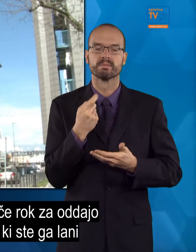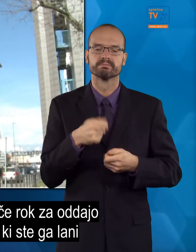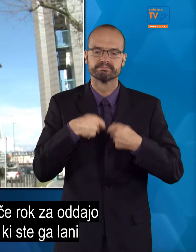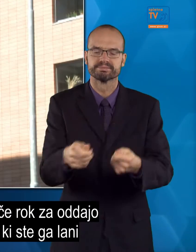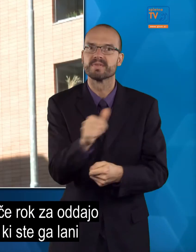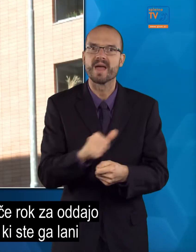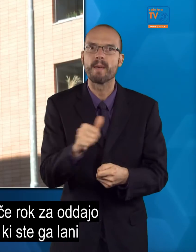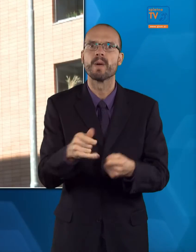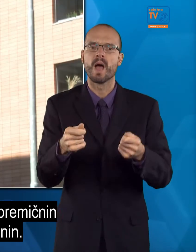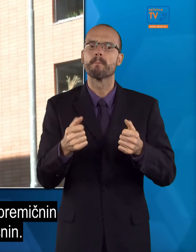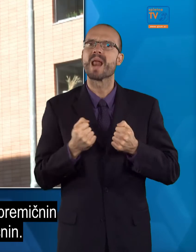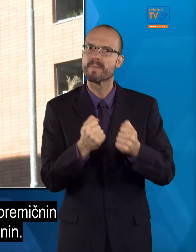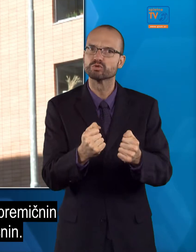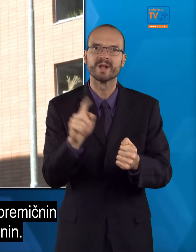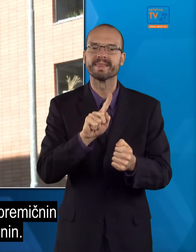ali nepremičnin.